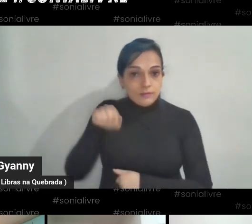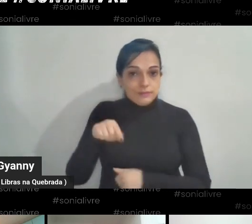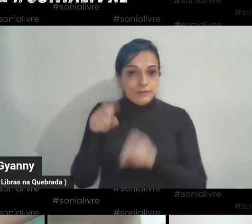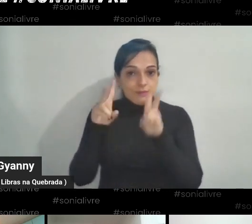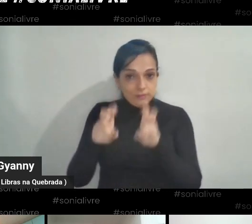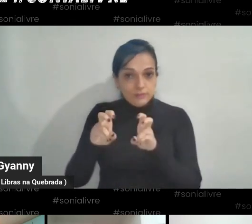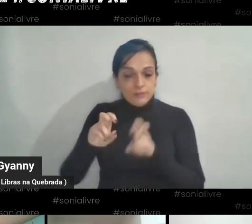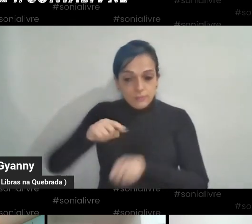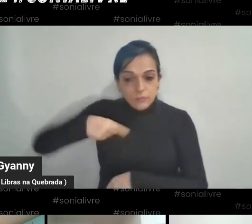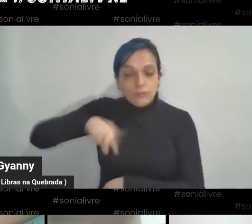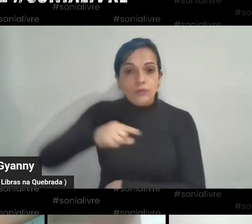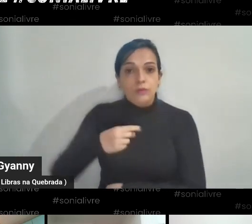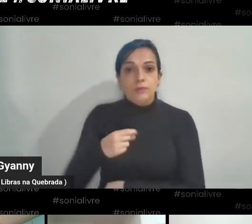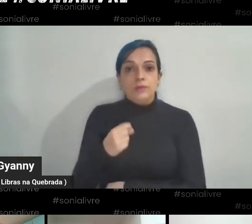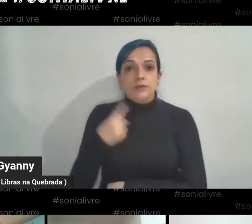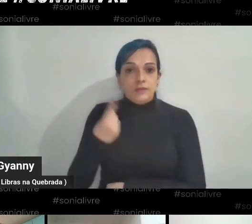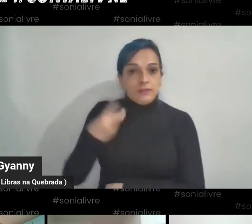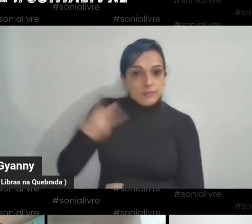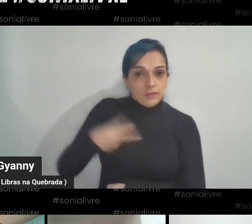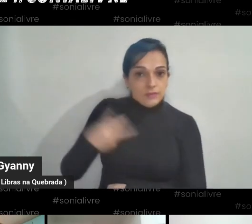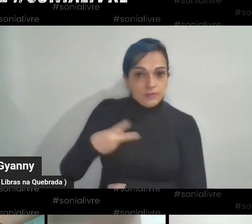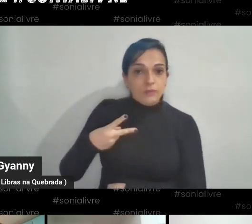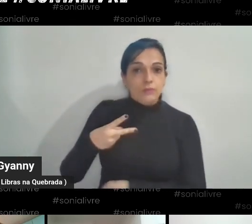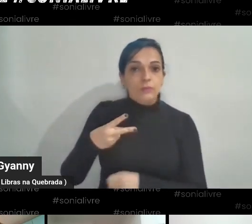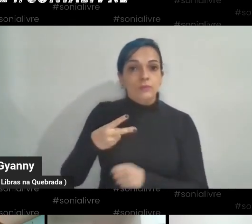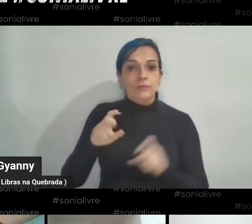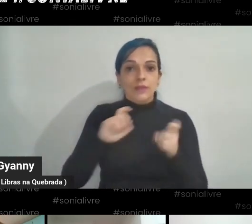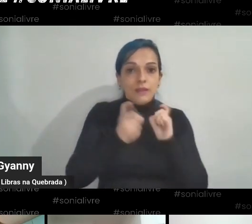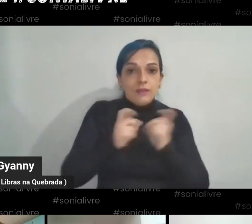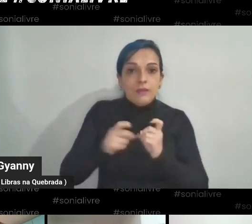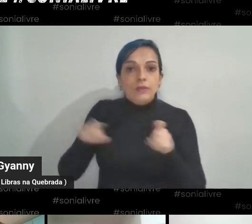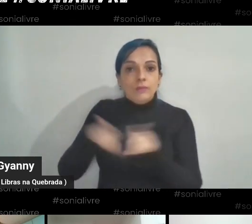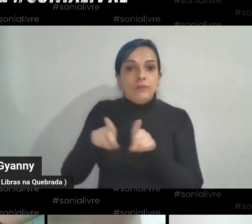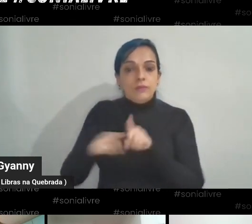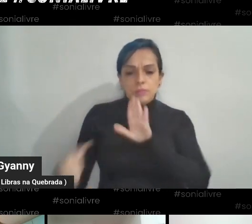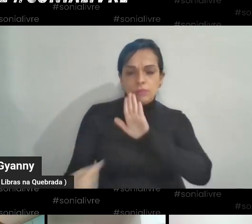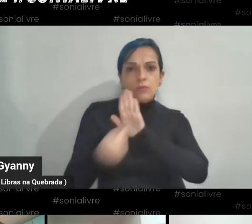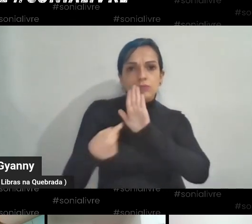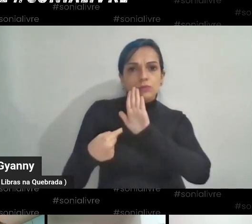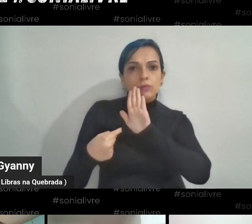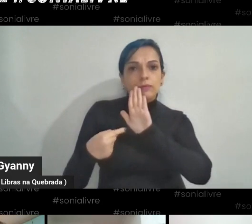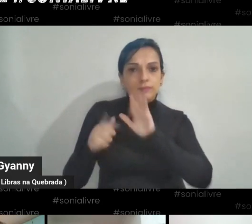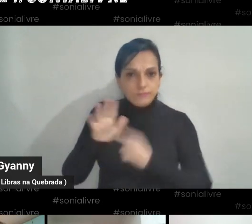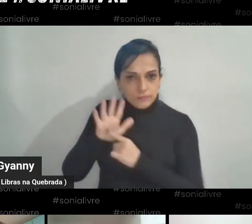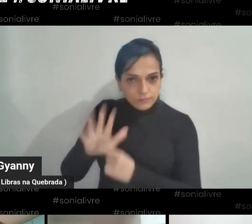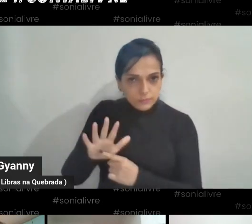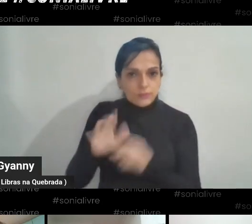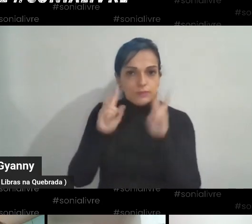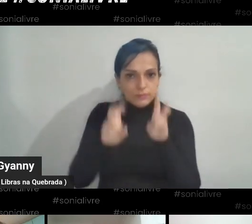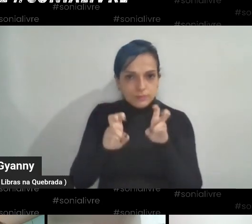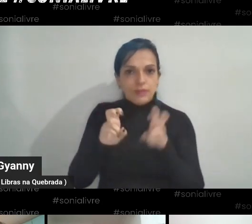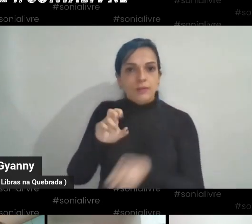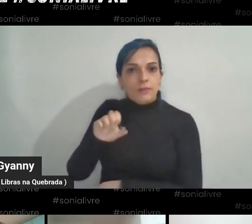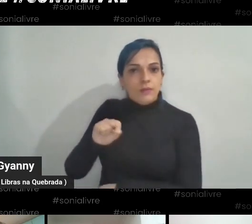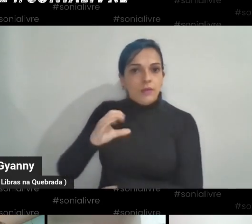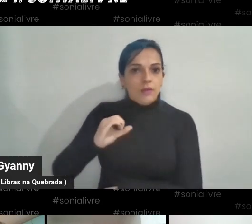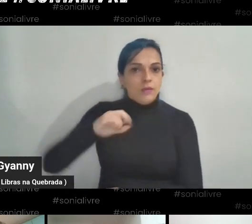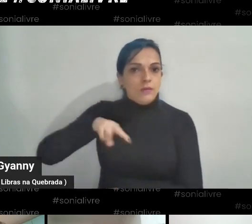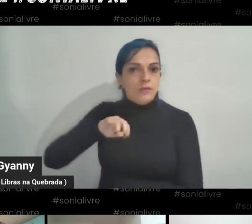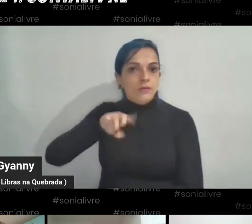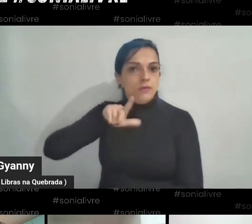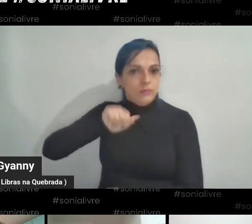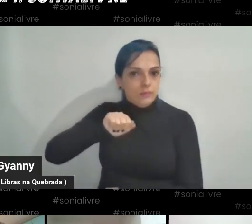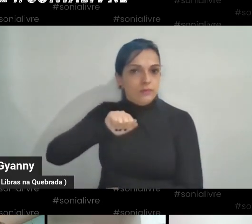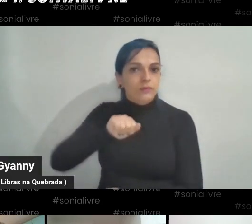112ª Conferência Internacional do Trabalho e também denunciou o caso da Sônia. A FENATRAD, junto com a CUT e